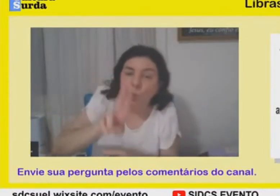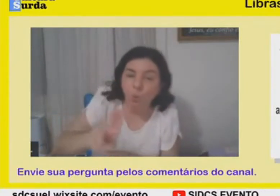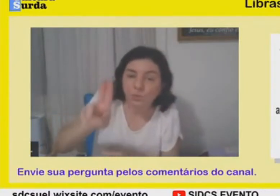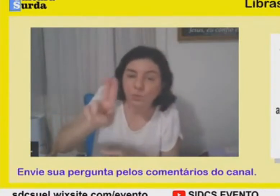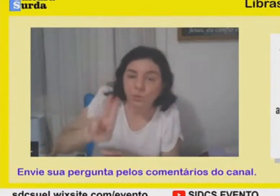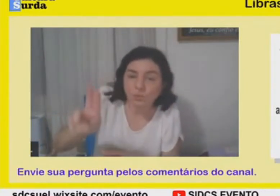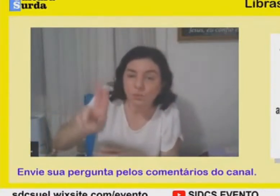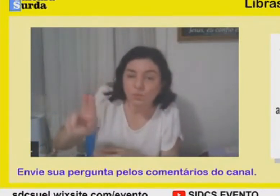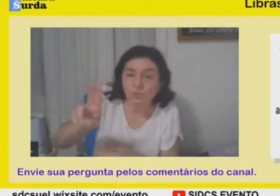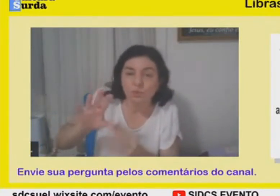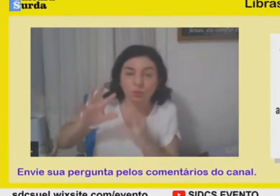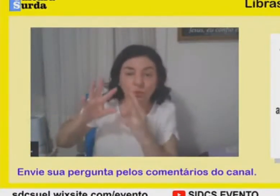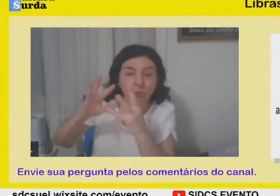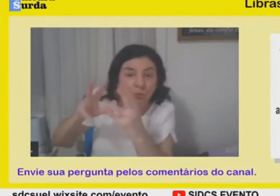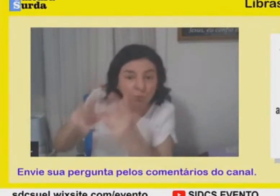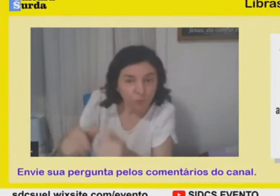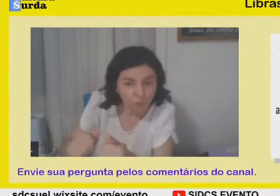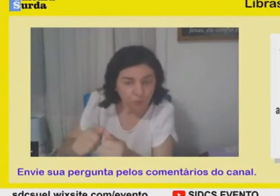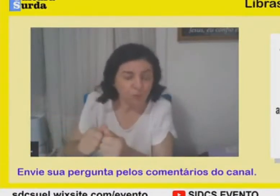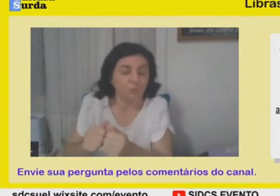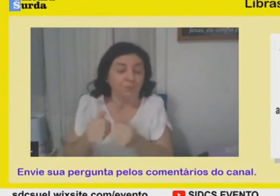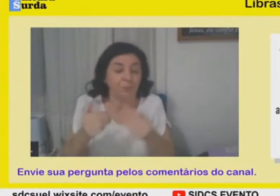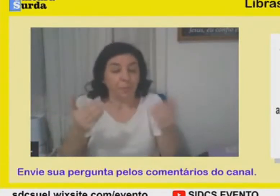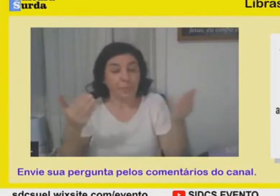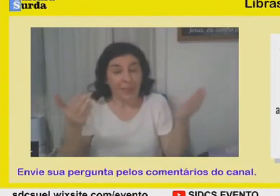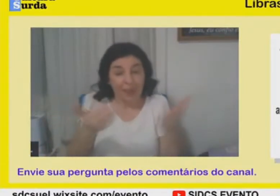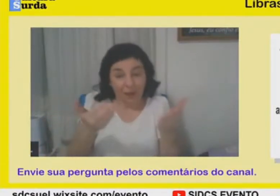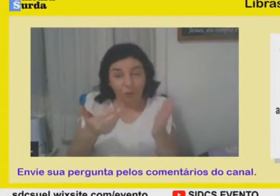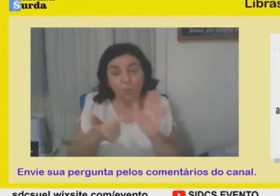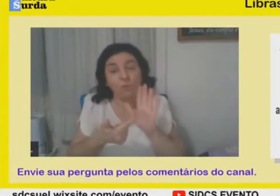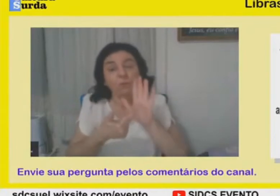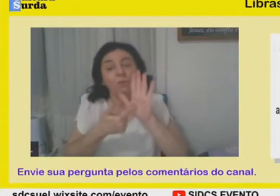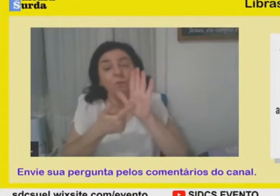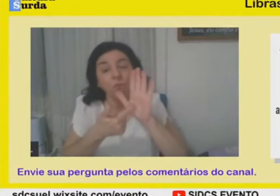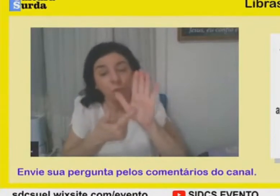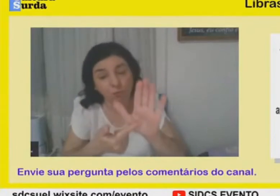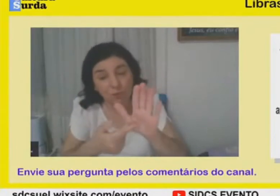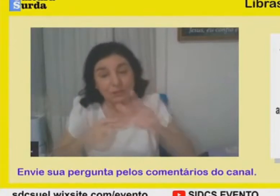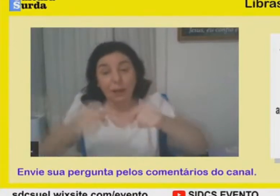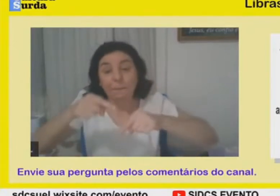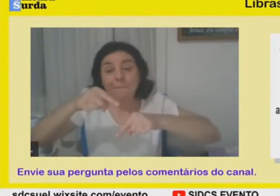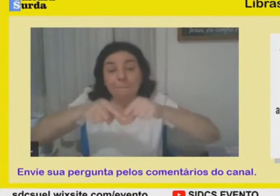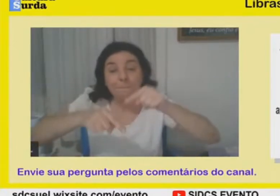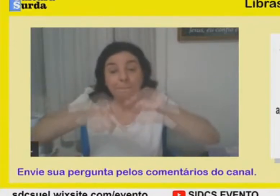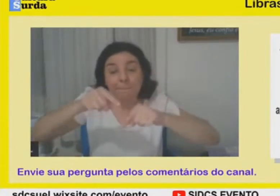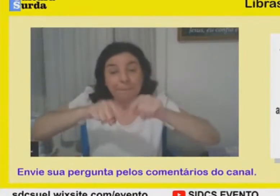Tudo feito em língua de sinais, sempre utilizando a língua de sinais.